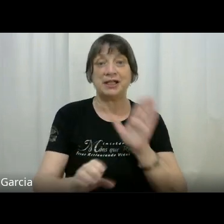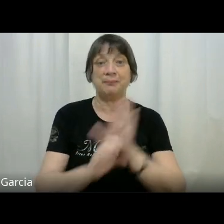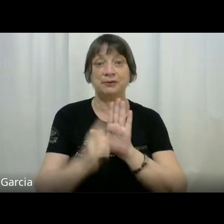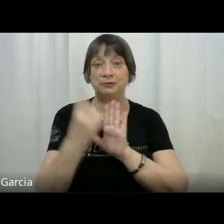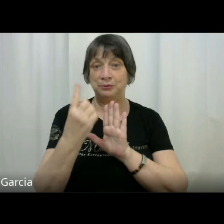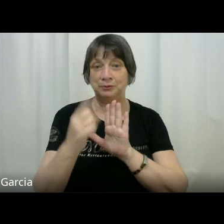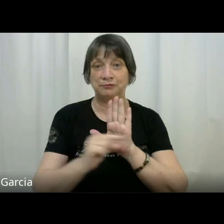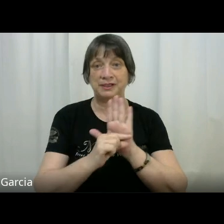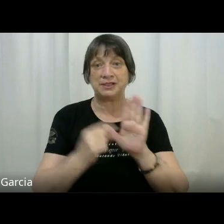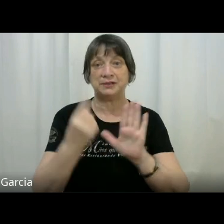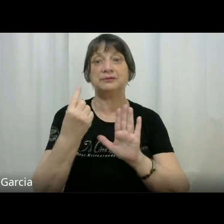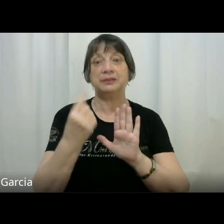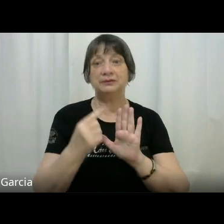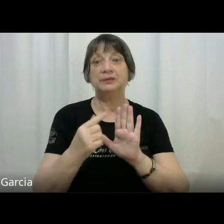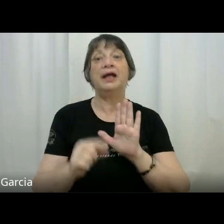Gênesis capítulo 1,